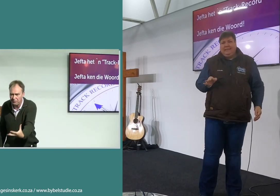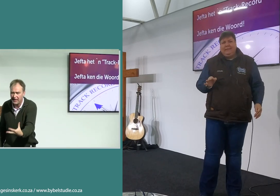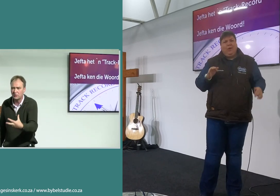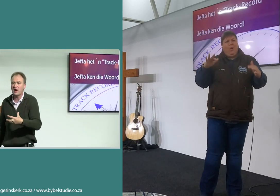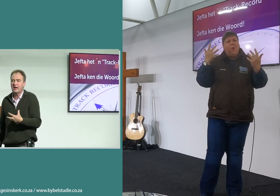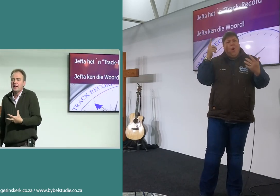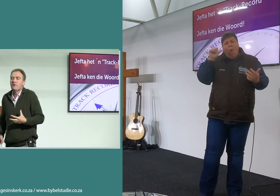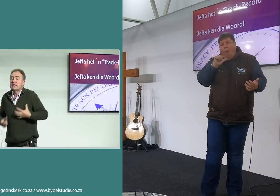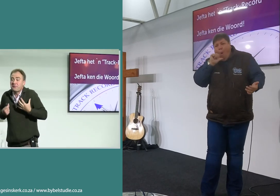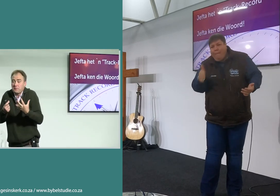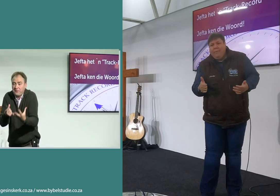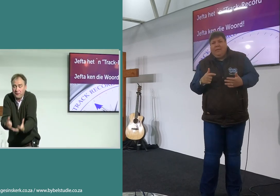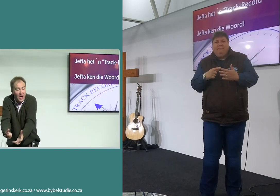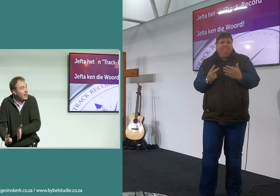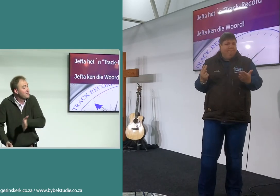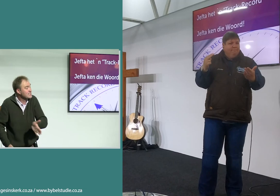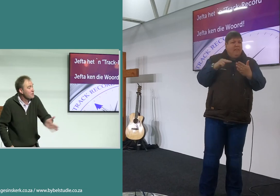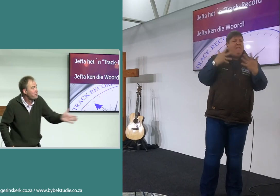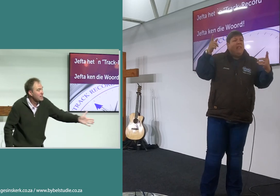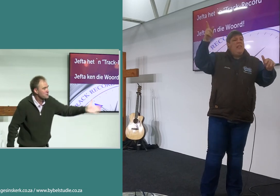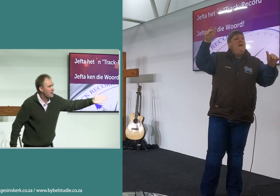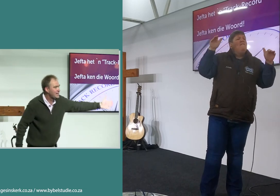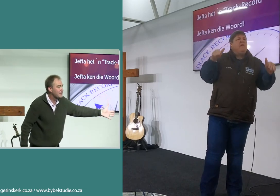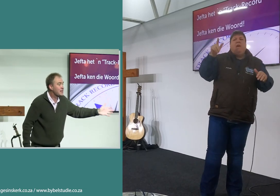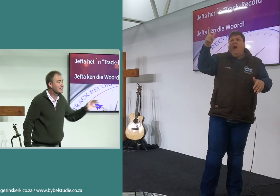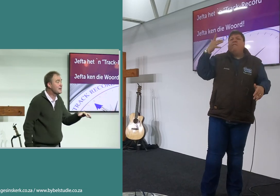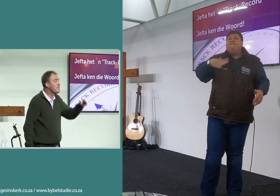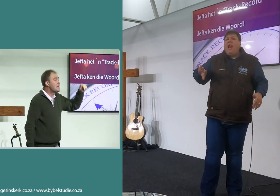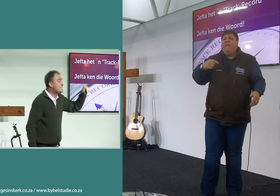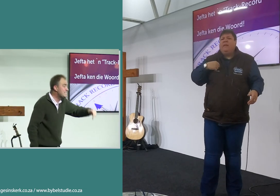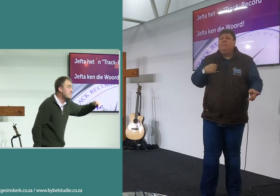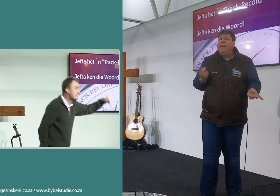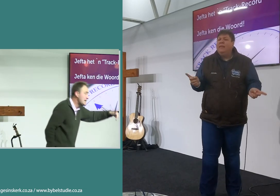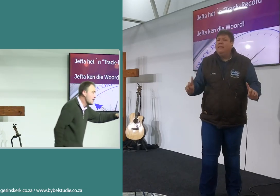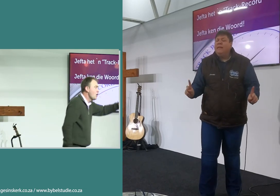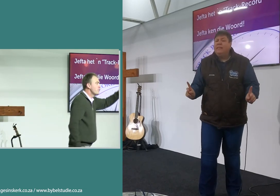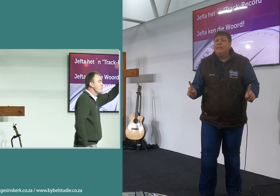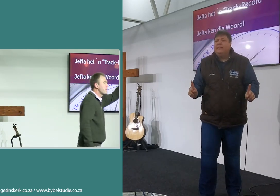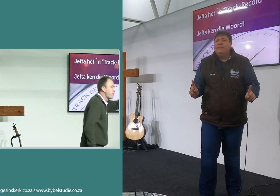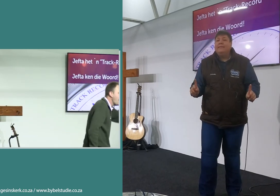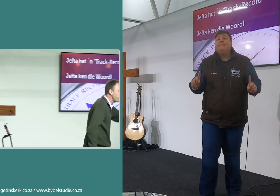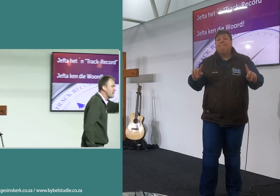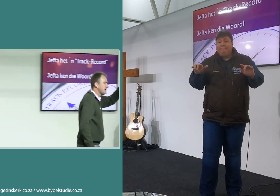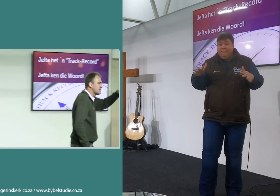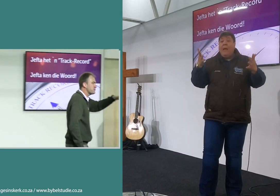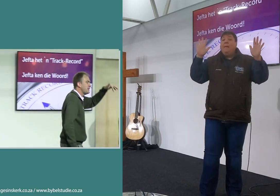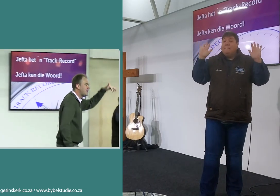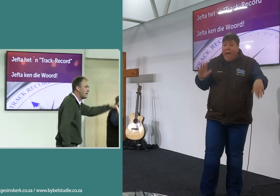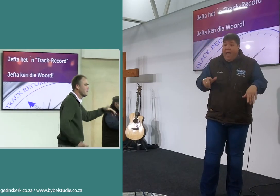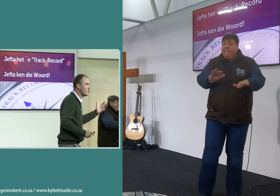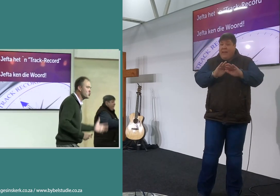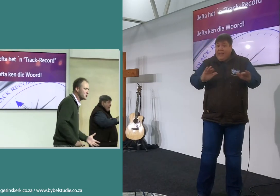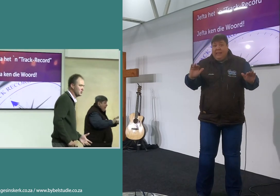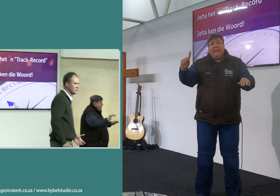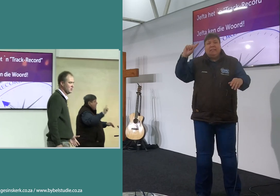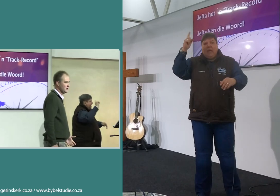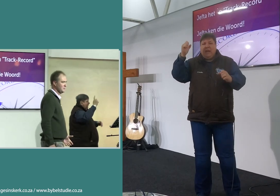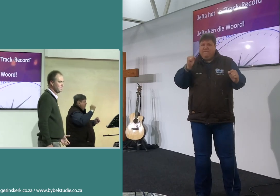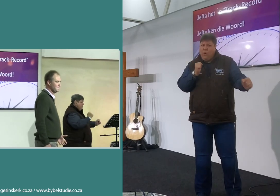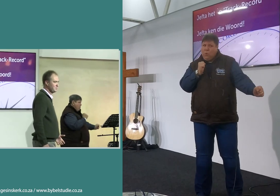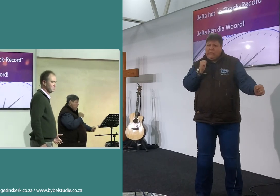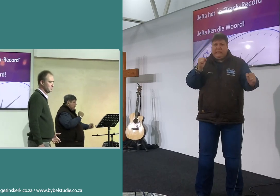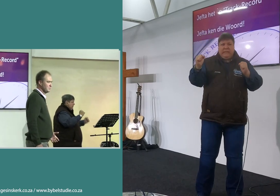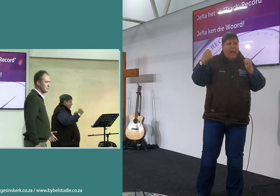hy sal optred en wat hy vir my verwag en wat sy wil is vir my leven en ek denk dit is een ding waar my baie van die kinders van die jyre worstel